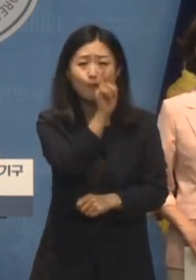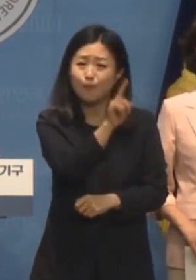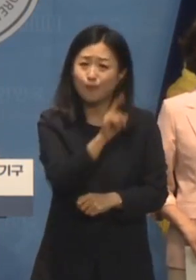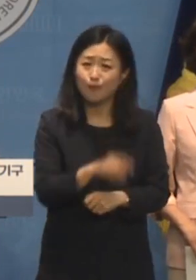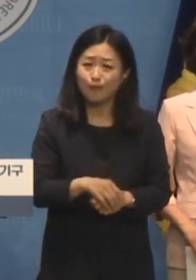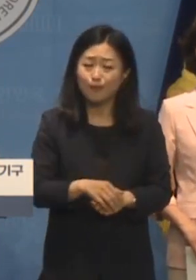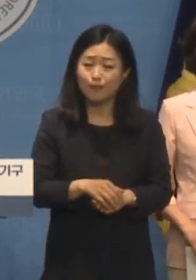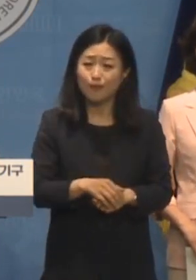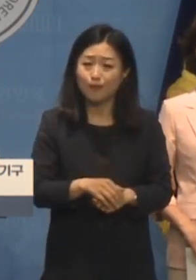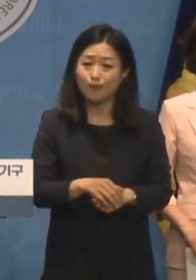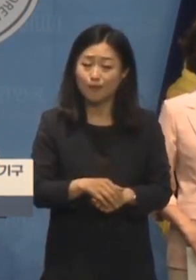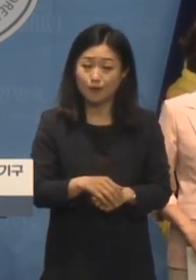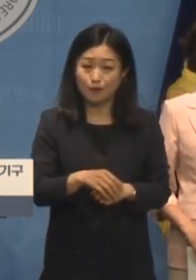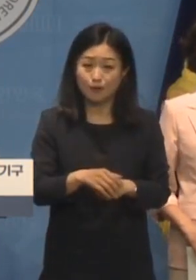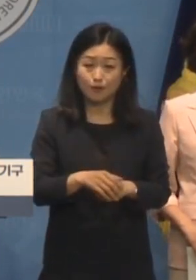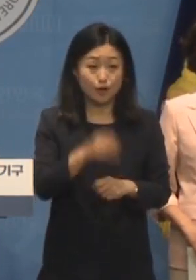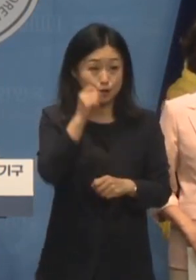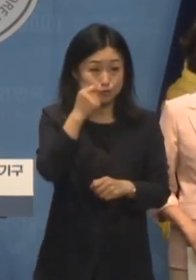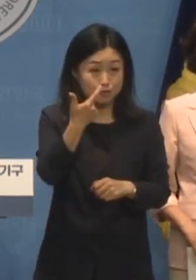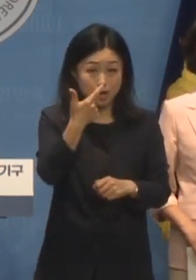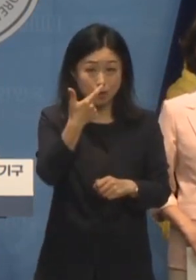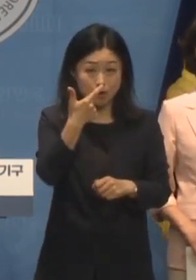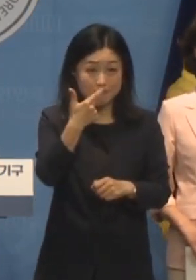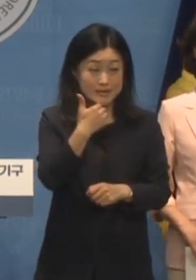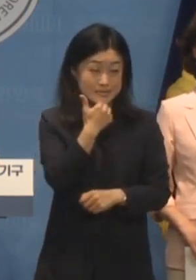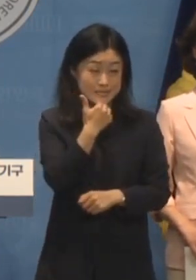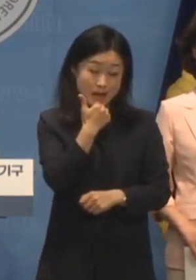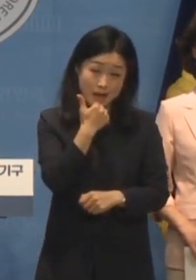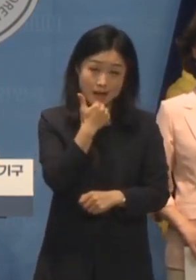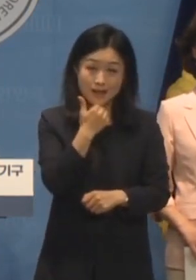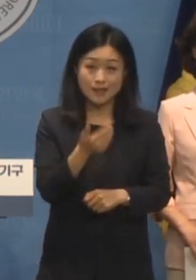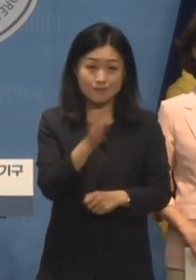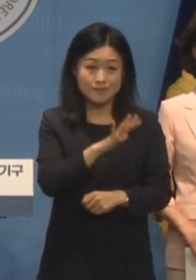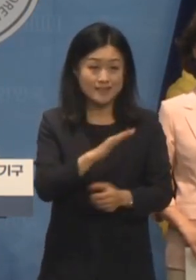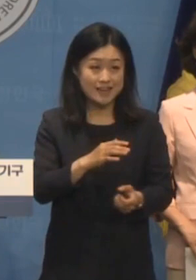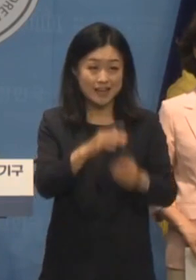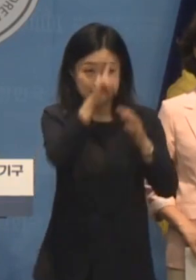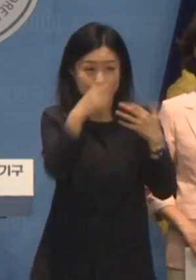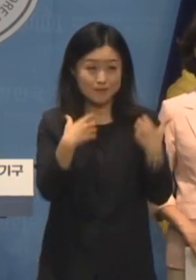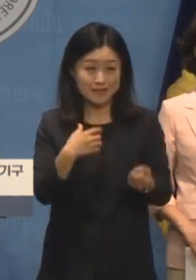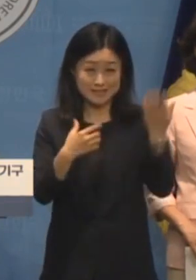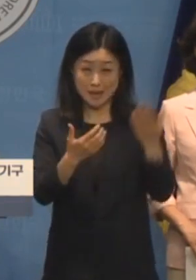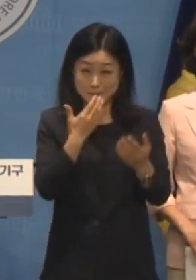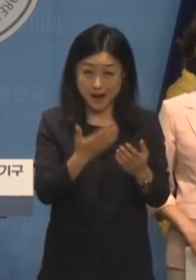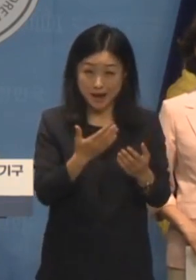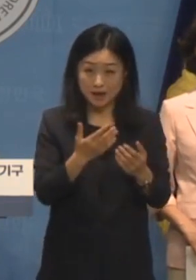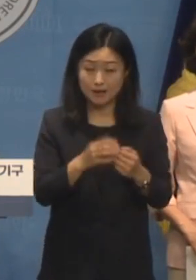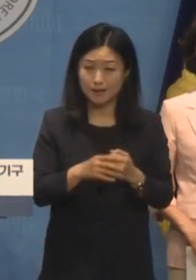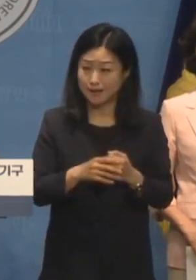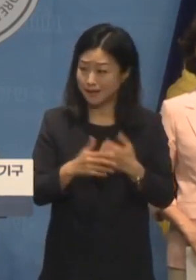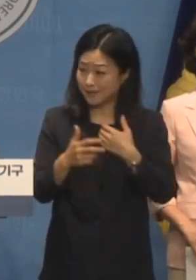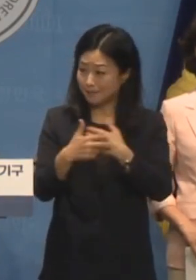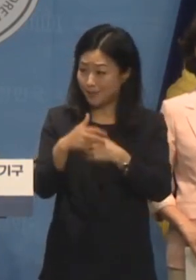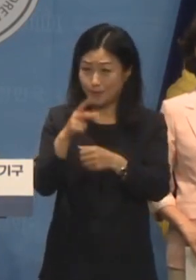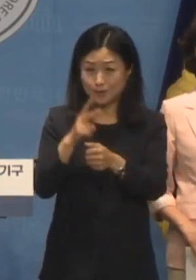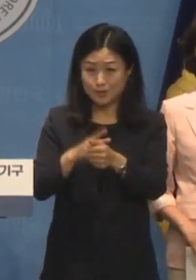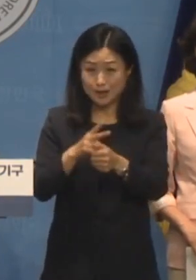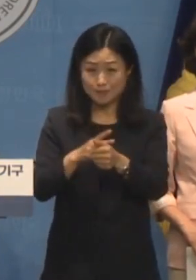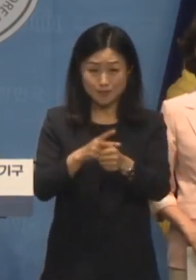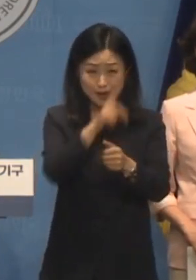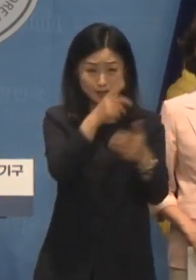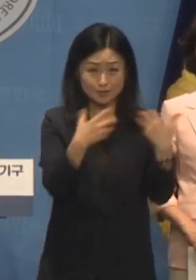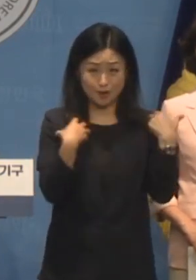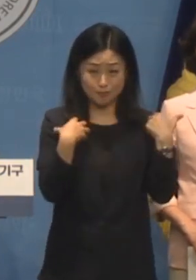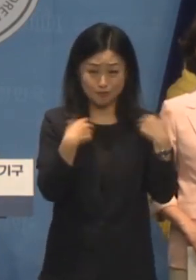장관 입에서 6개월만 버티면 우리가 이긴다는 망언도 나왔습니다 의료 대란이 내전이라는 걸 정부가